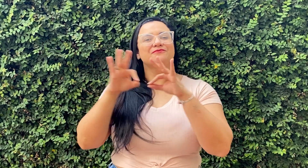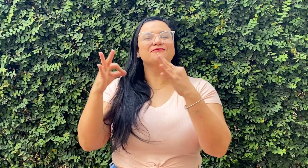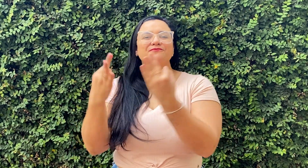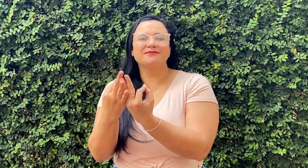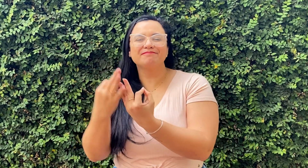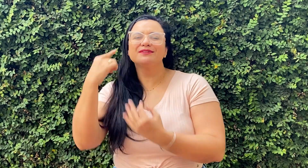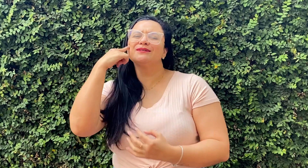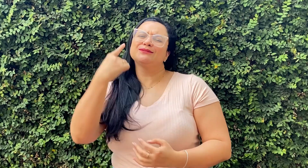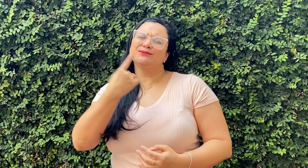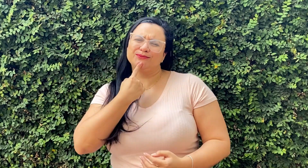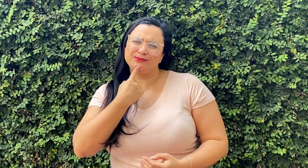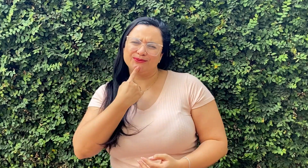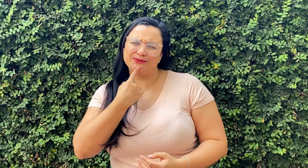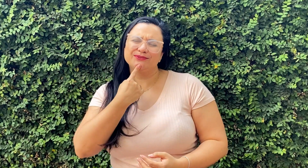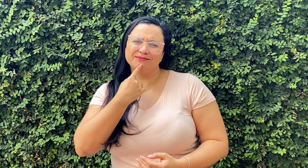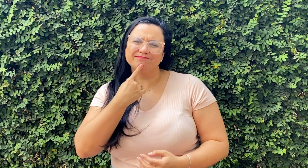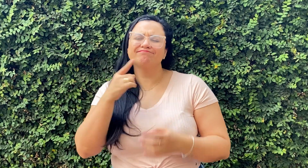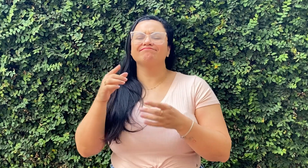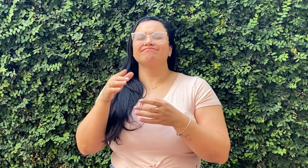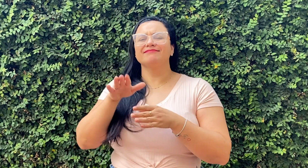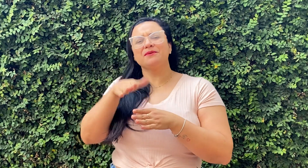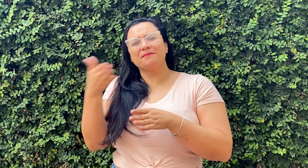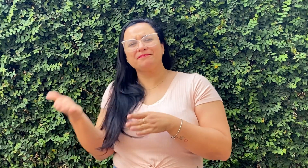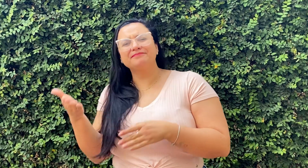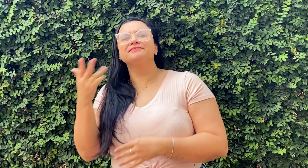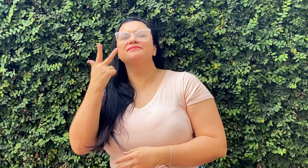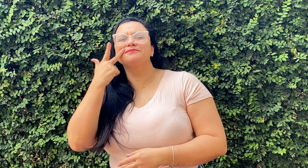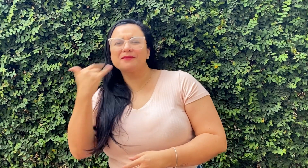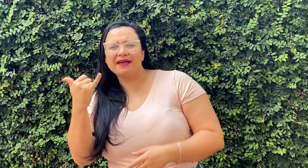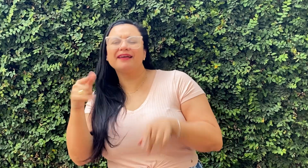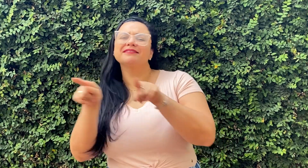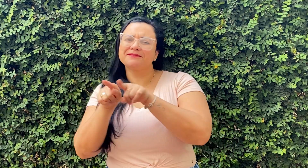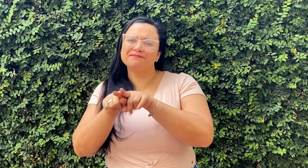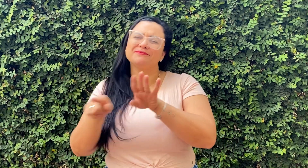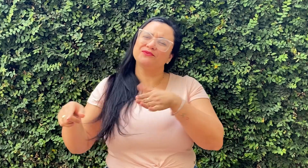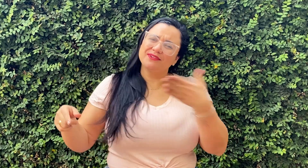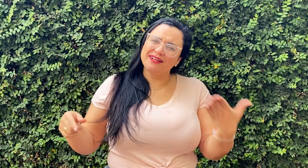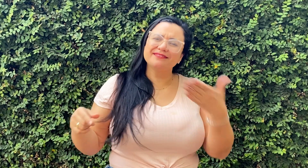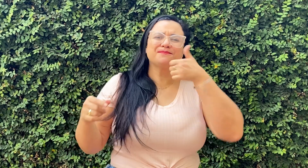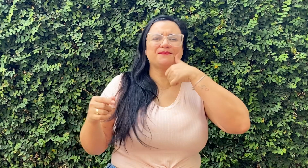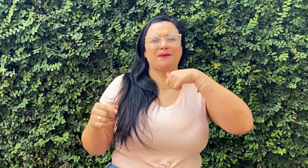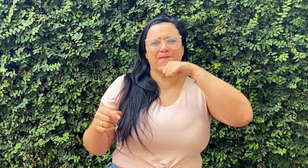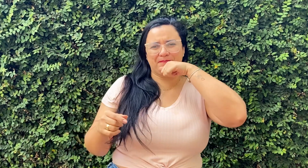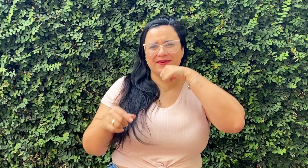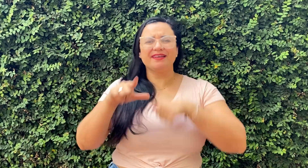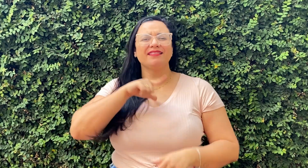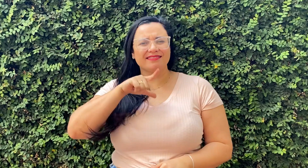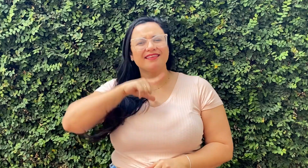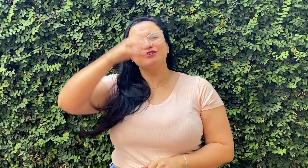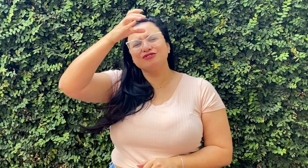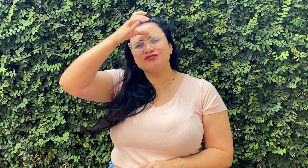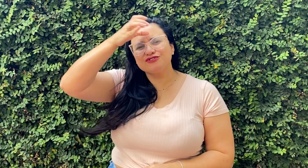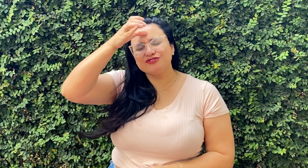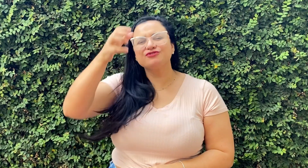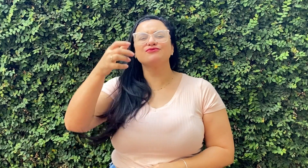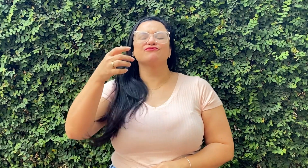Então, na minha família, das ambas partes dos meus pais, eu tenho tios